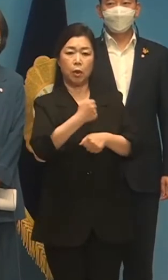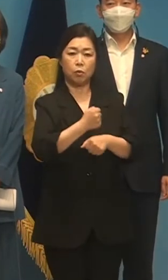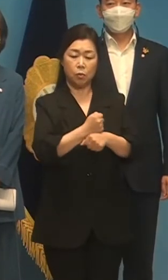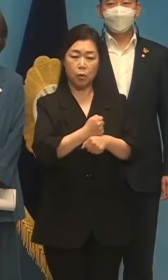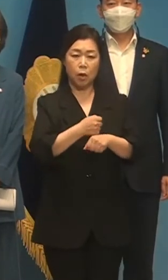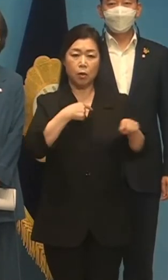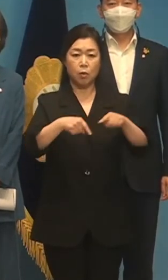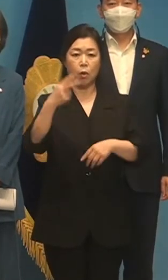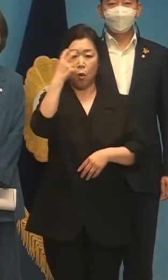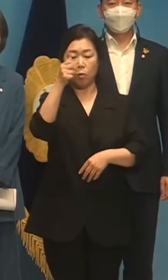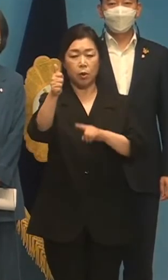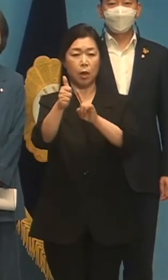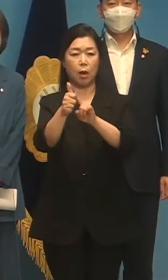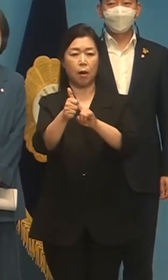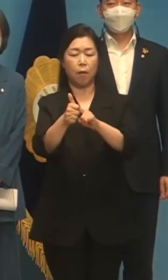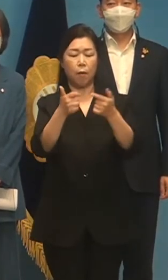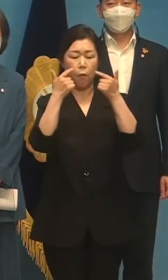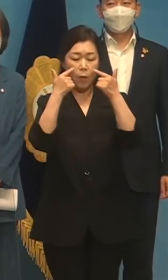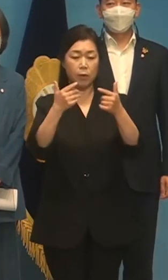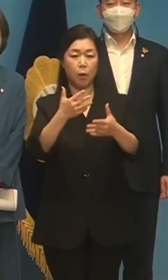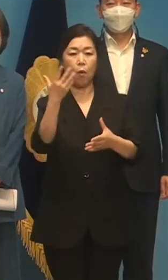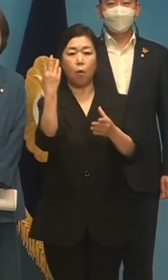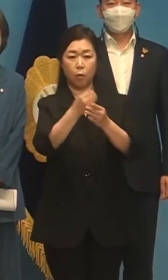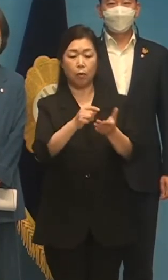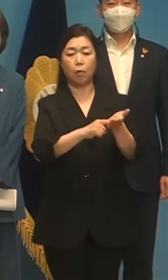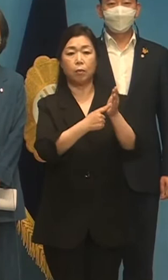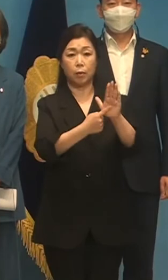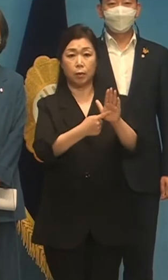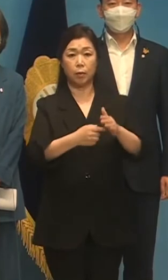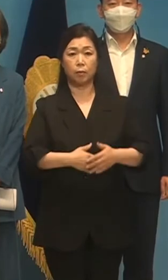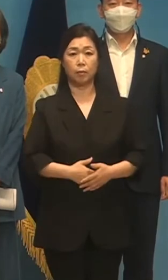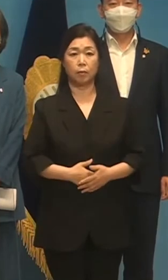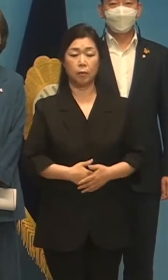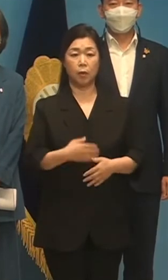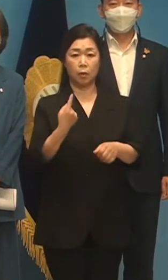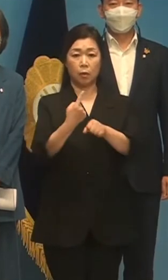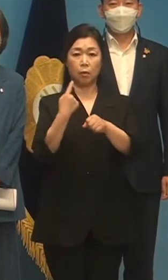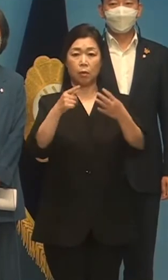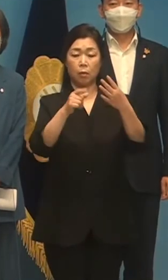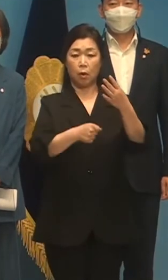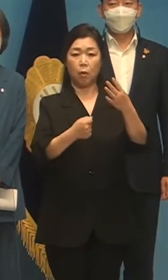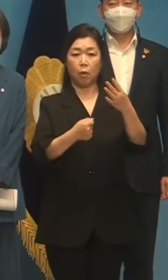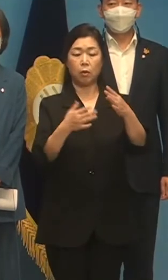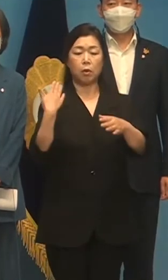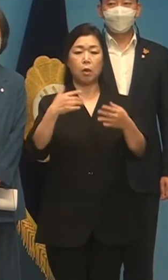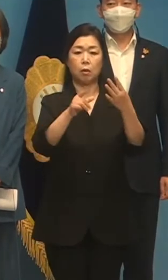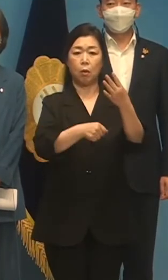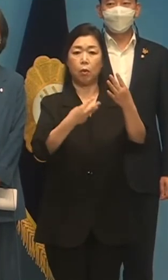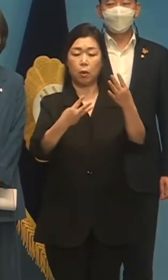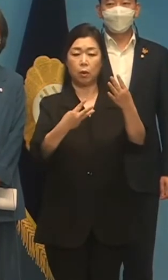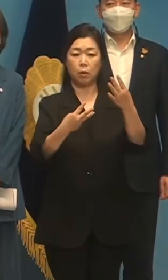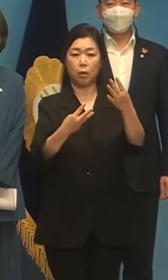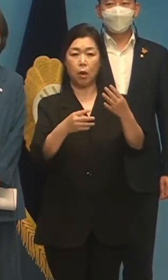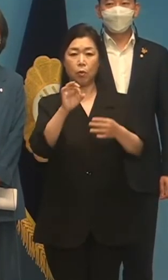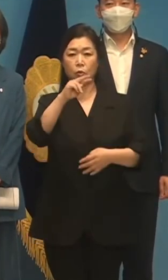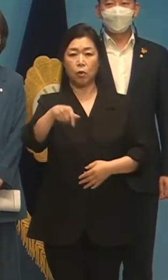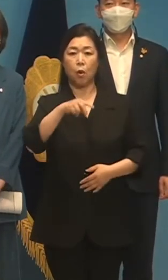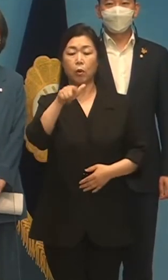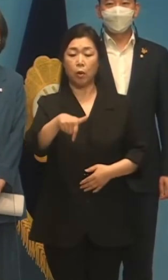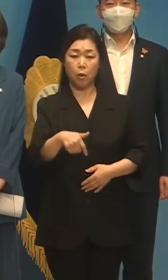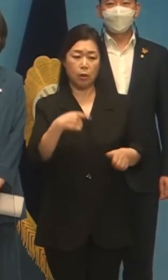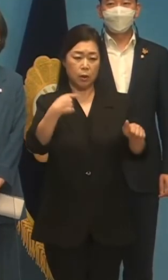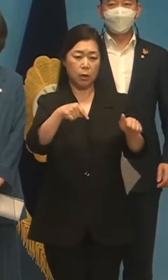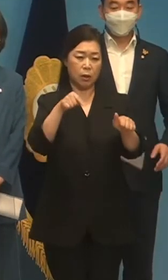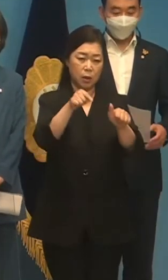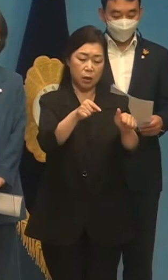한 정치검사의 민낯이 세상에 드러났습니다. 지난해 4월 3일 윤석열 씨의 눈과 귀로 그의 지시에 따라 움직일